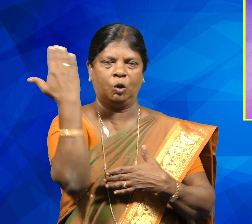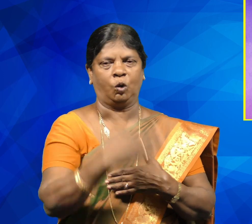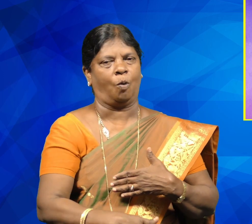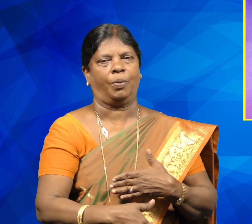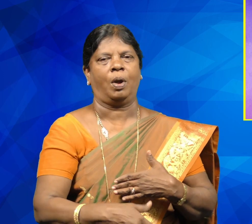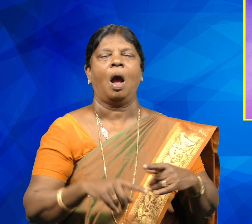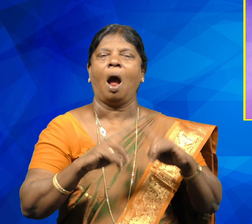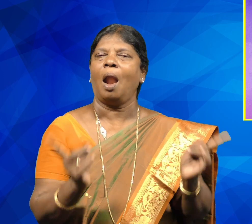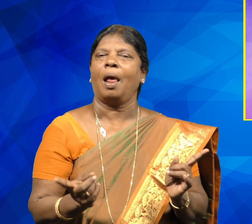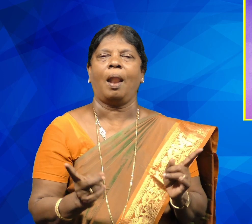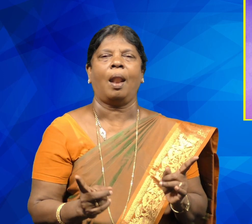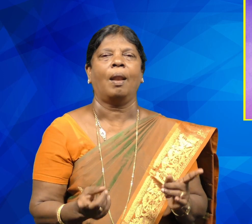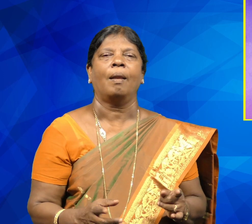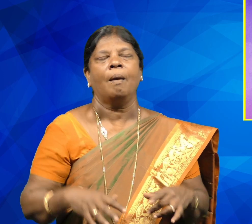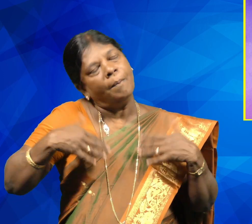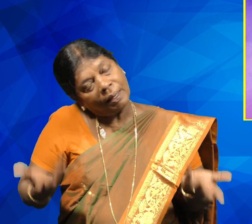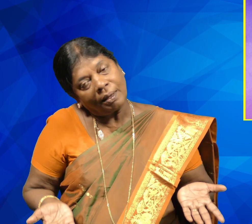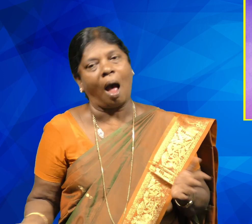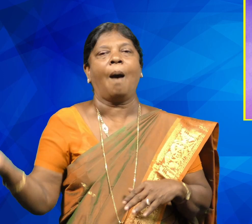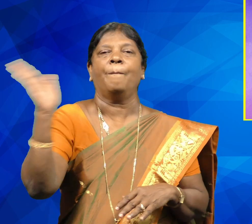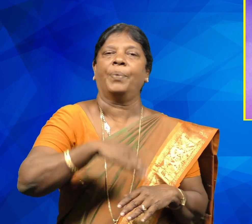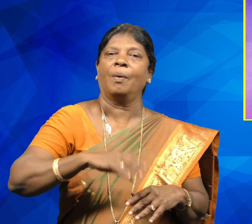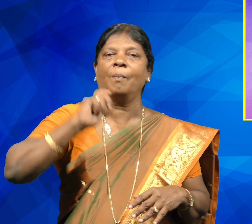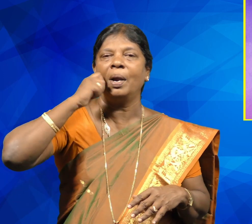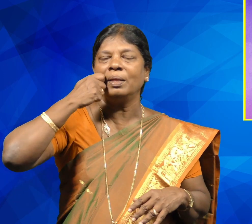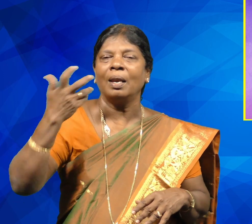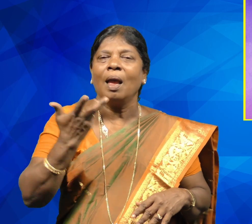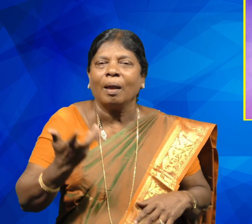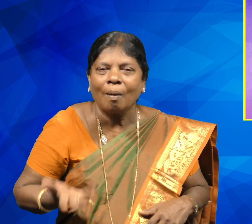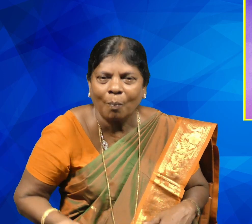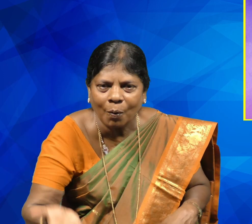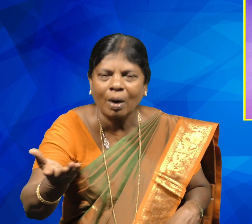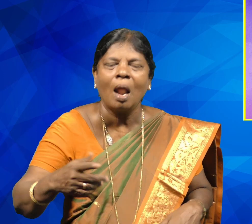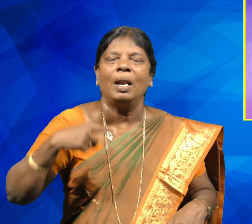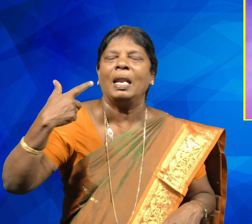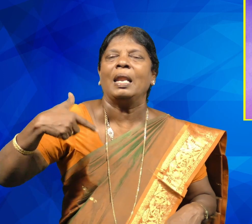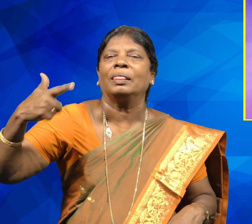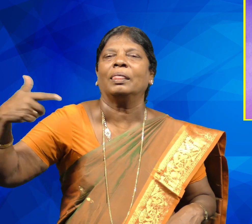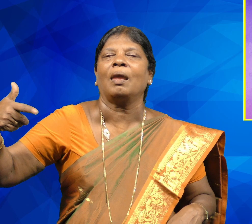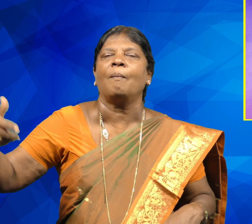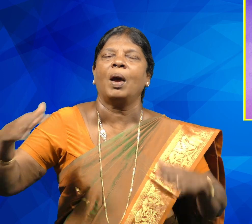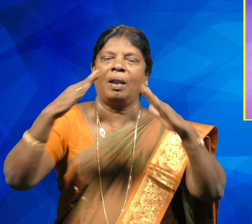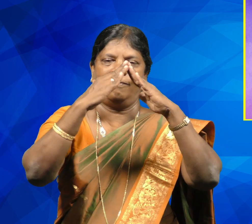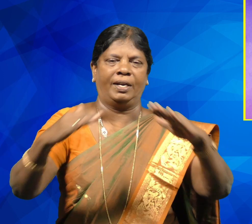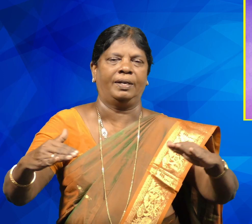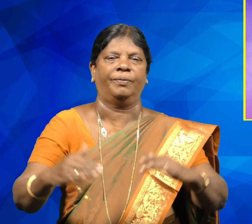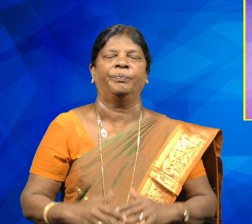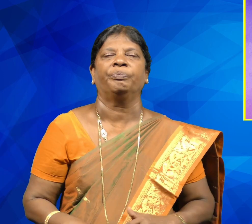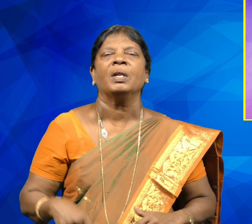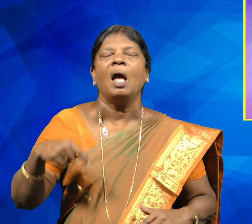ஒருவேளை நோய் தீர்ந்து விடலாம். ஆனால் மரித்ததற்கு பிறகு மனிதன் செல்வது